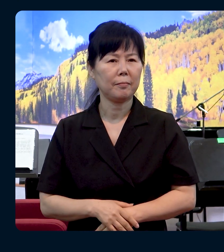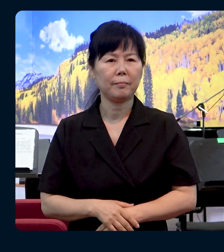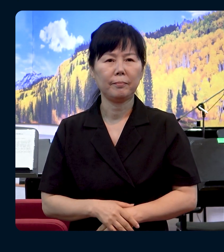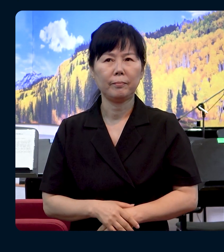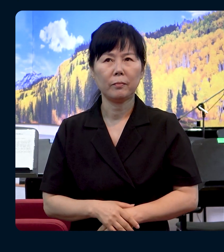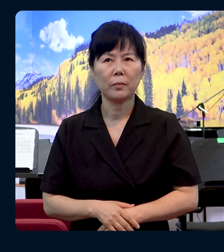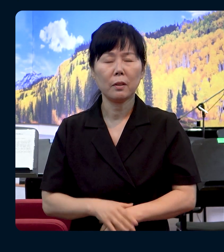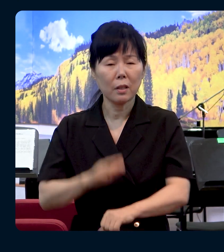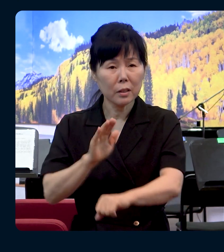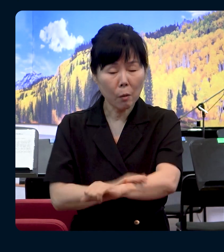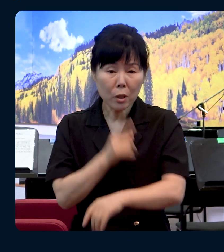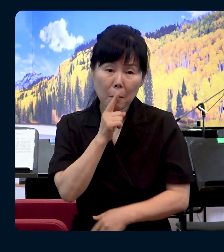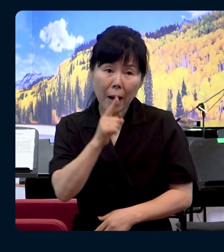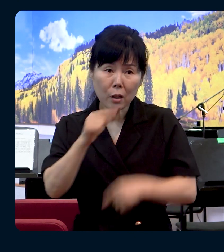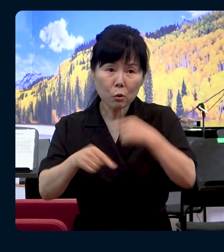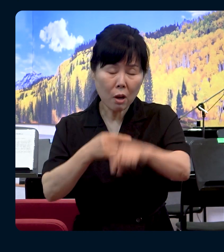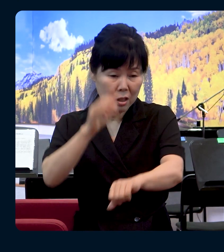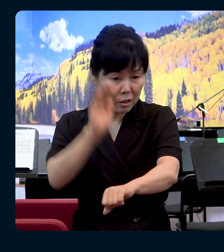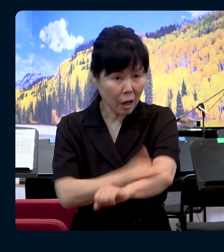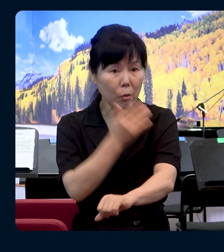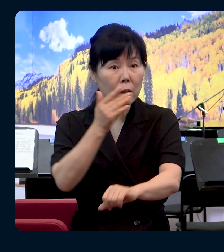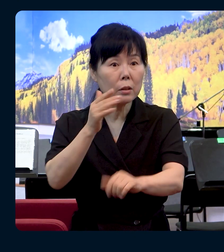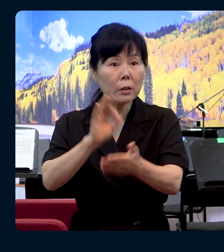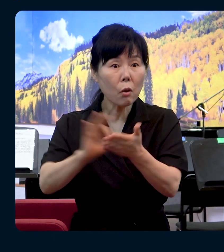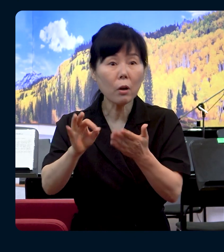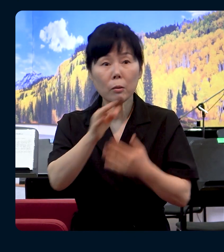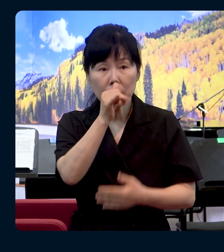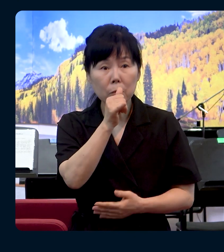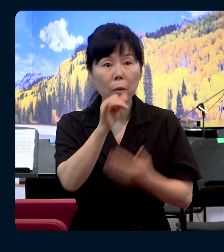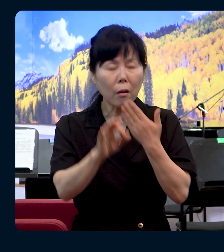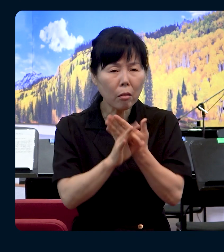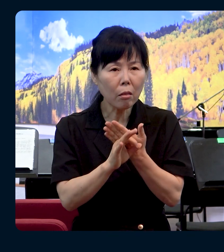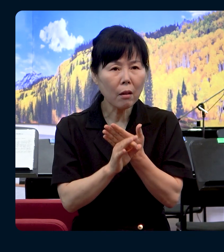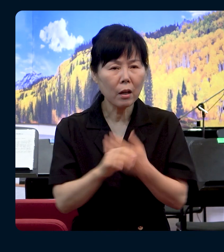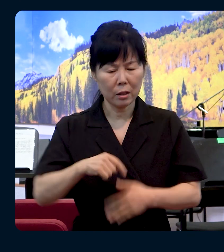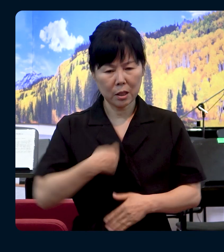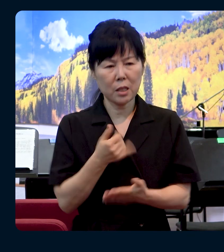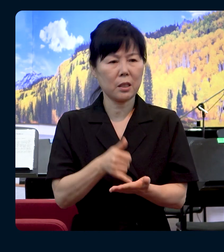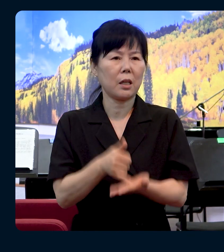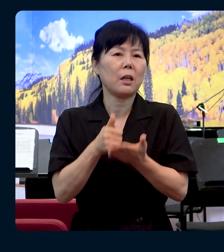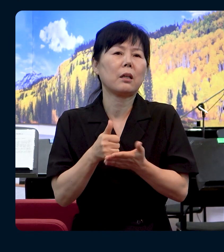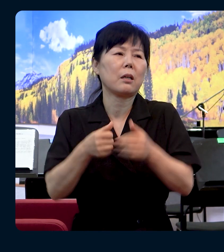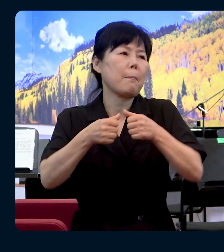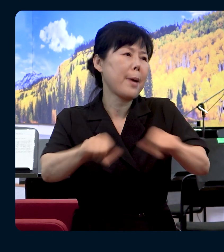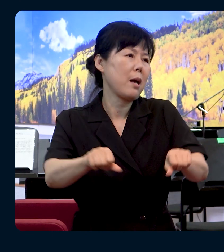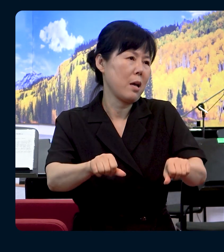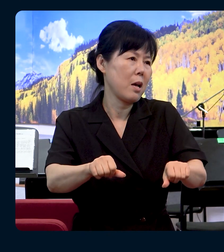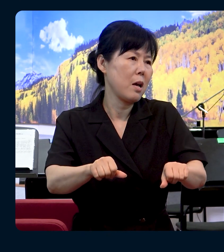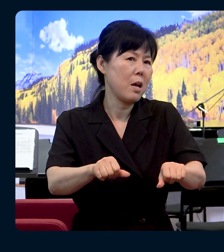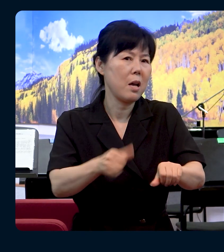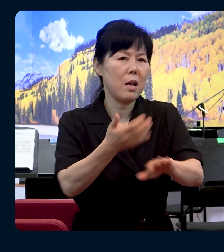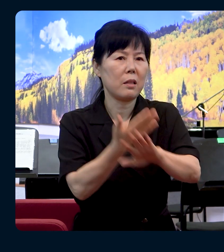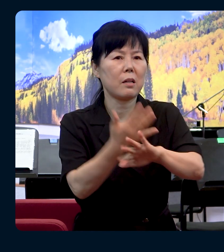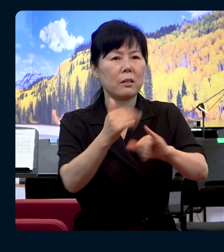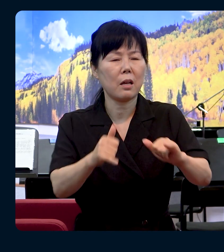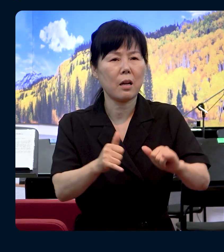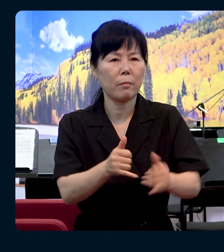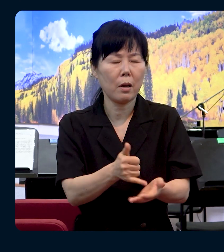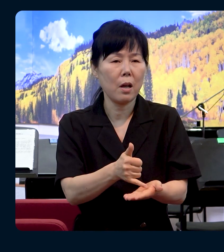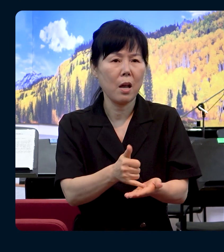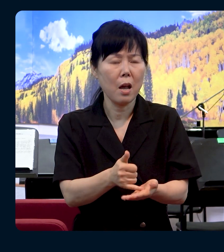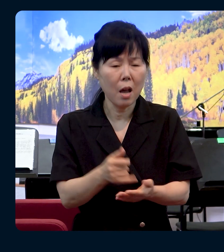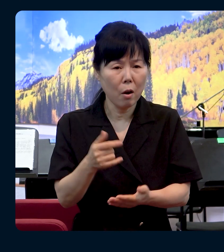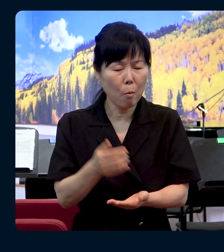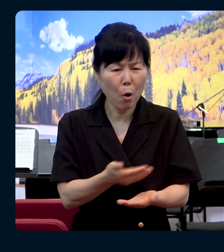이걸 잘못 사용하면요, 일단 자기 자신의 인격이 파괴돼요. 사람들의 존엄성, 자기 인격이 어떻게